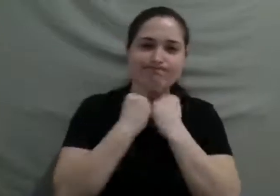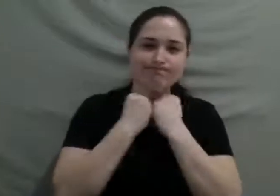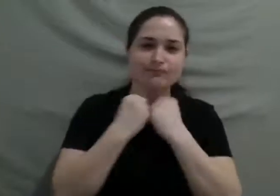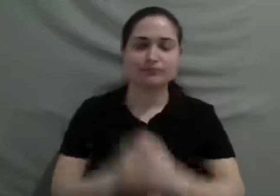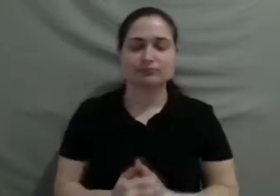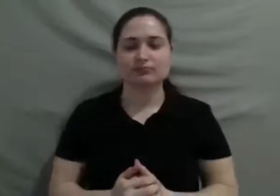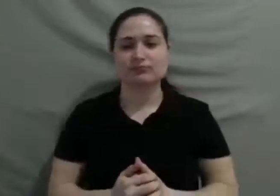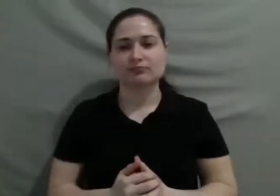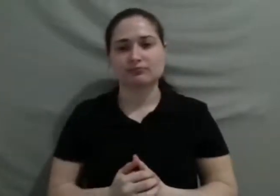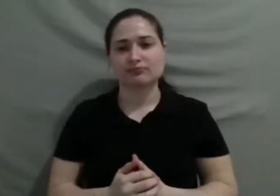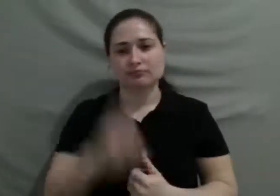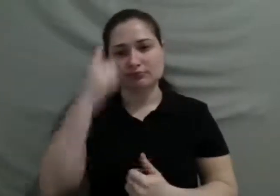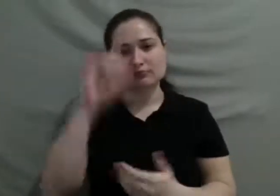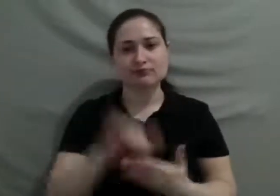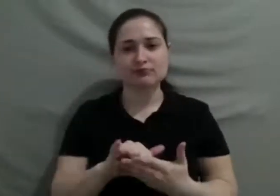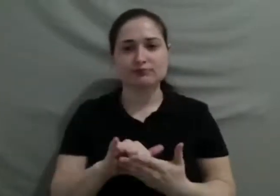conferencistas. Por lo tanto,